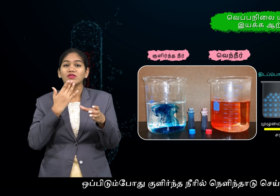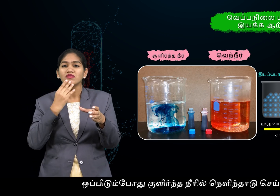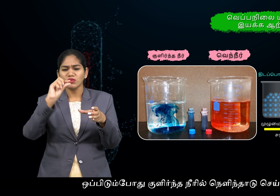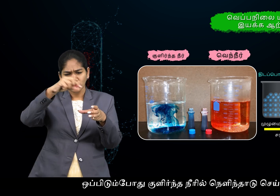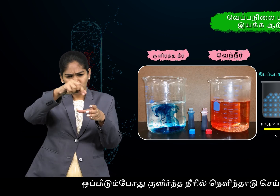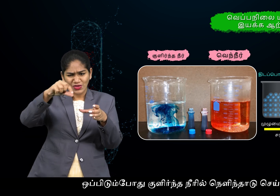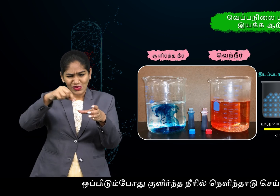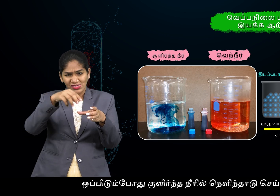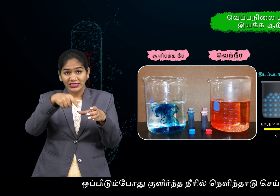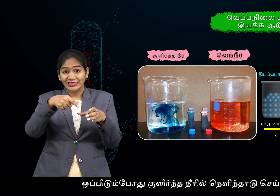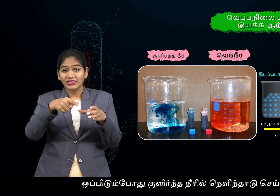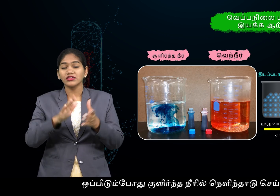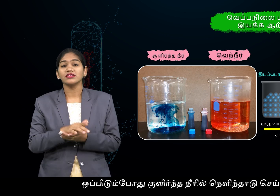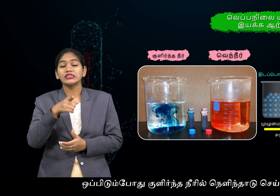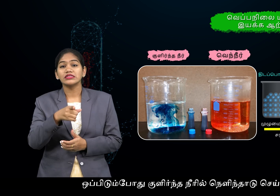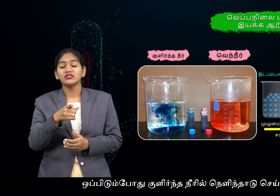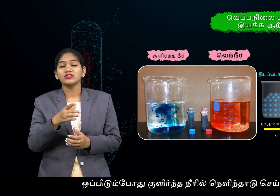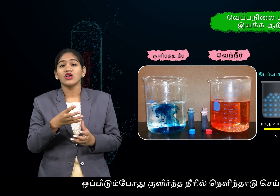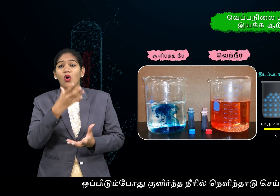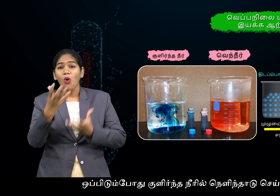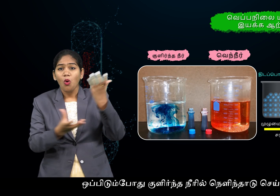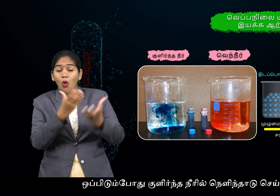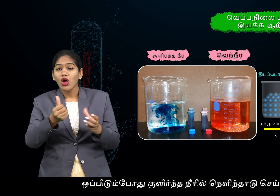ஒப்பிடும்போது குளிர்ந்த நீரில் நெளிந்தாடை செய்வது